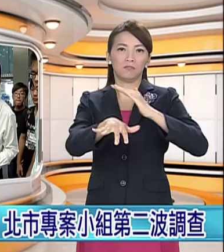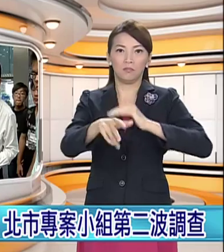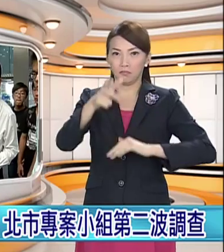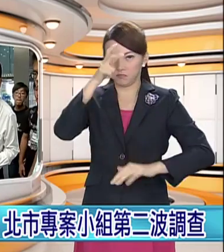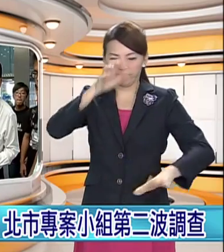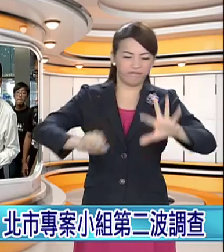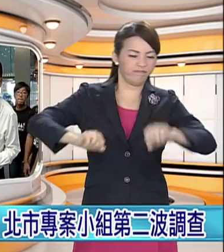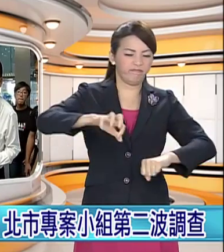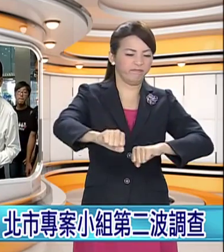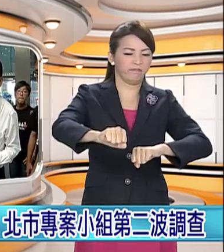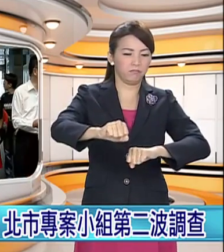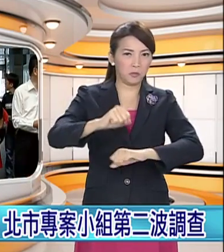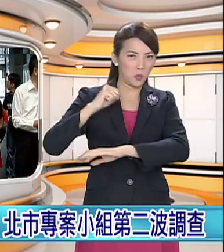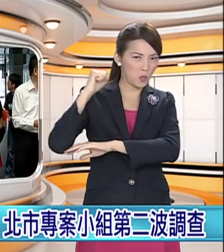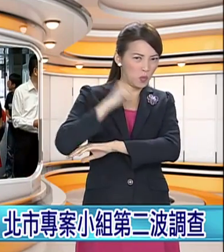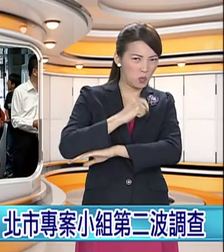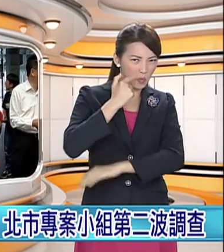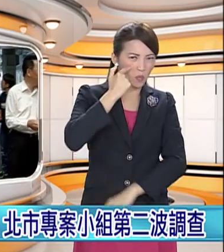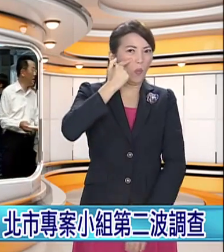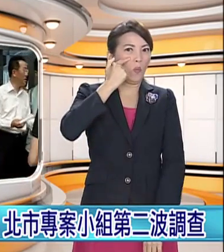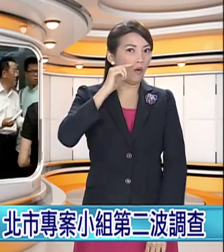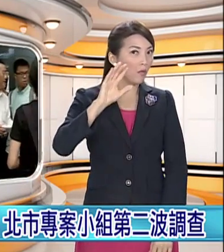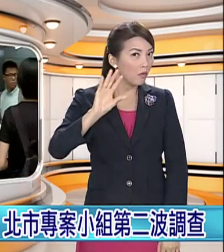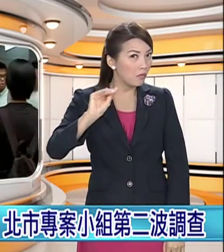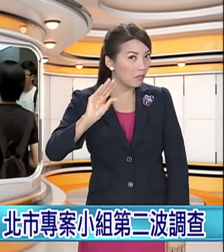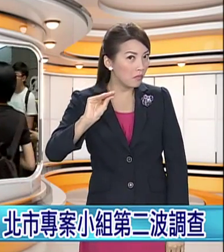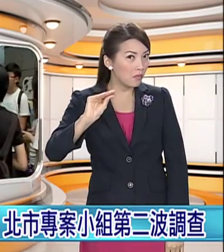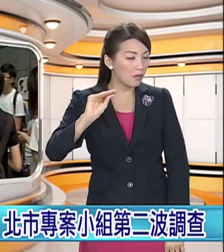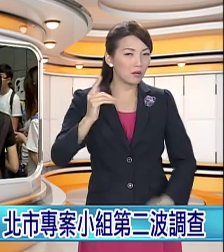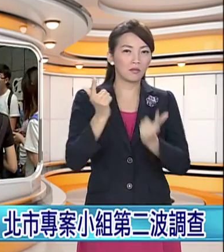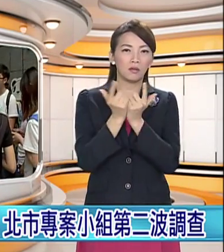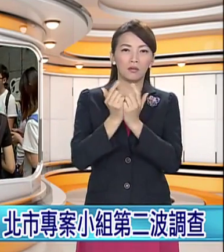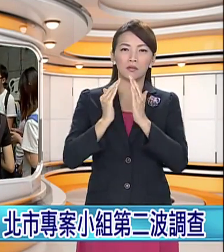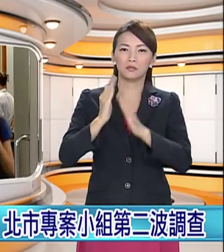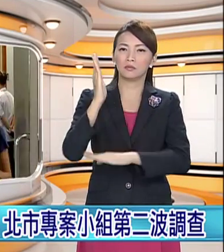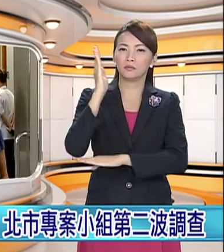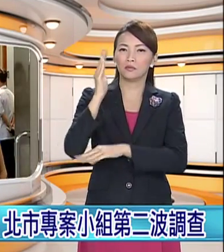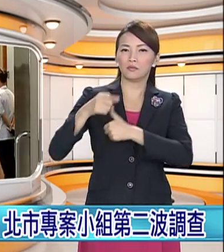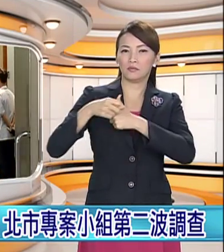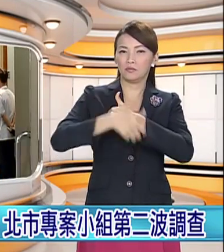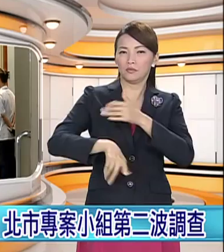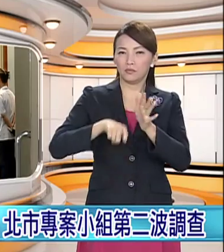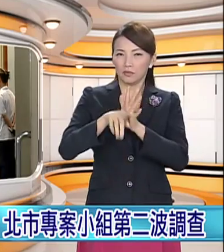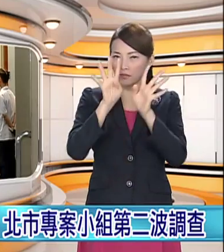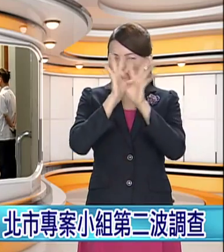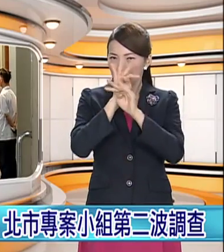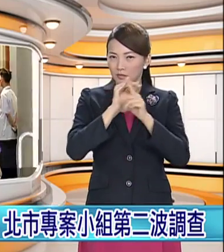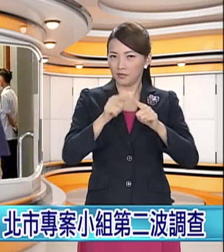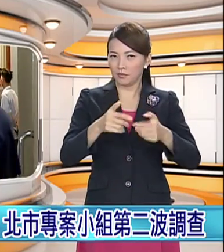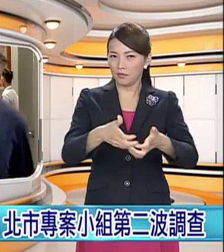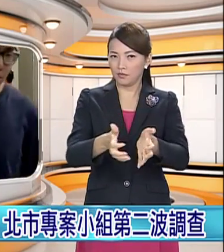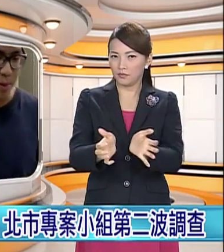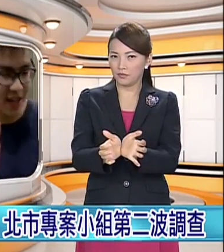法过当？台北市政府的专案调查小组昨天进行了第二波的调